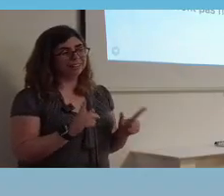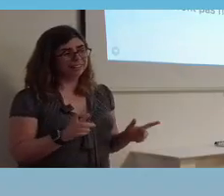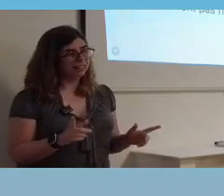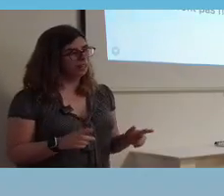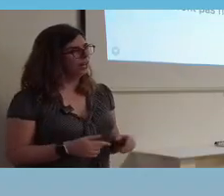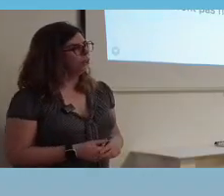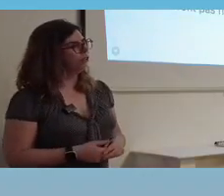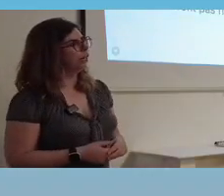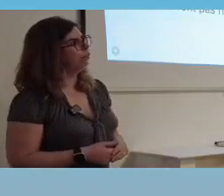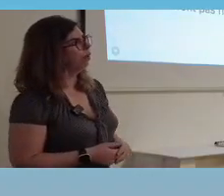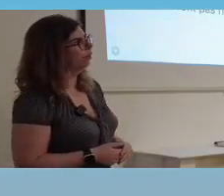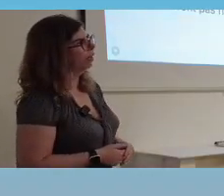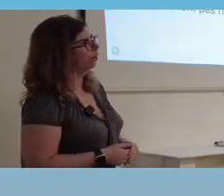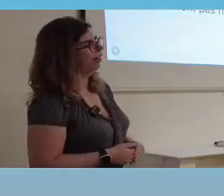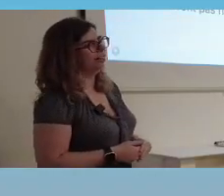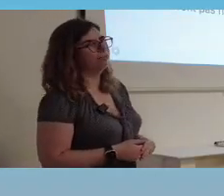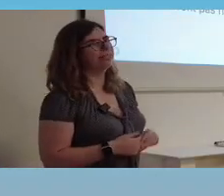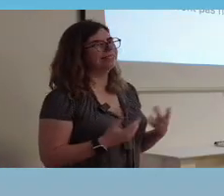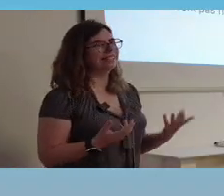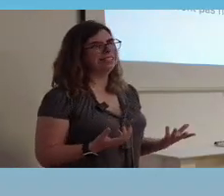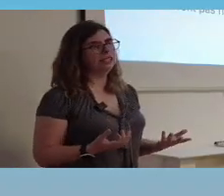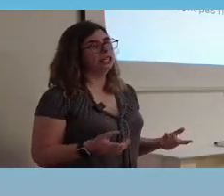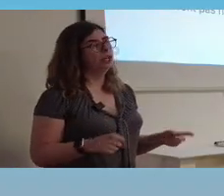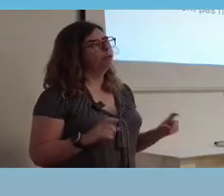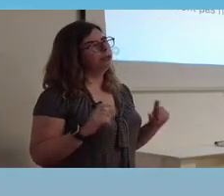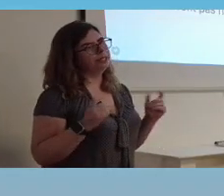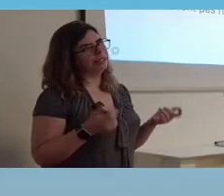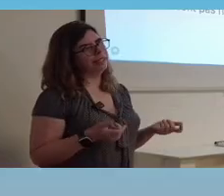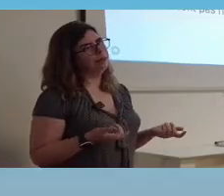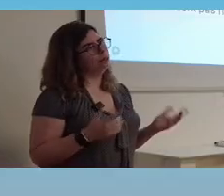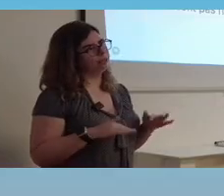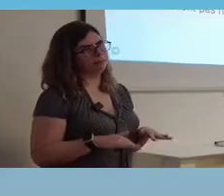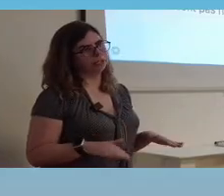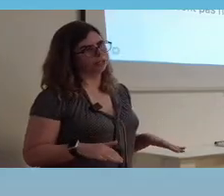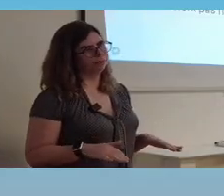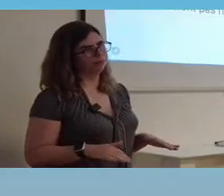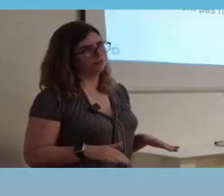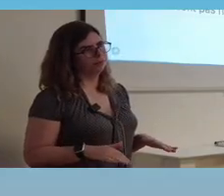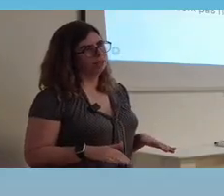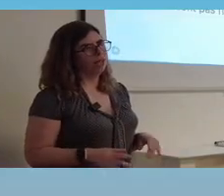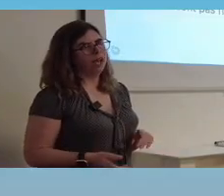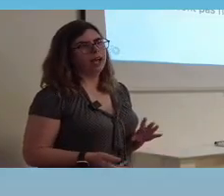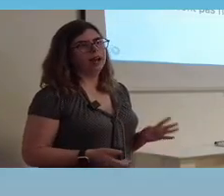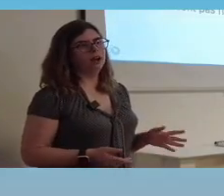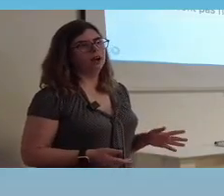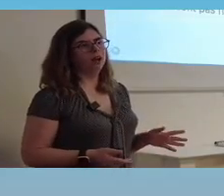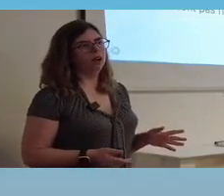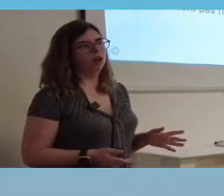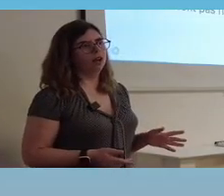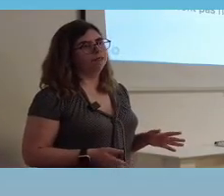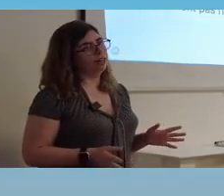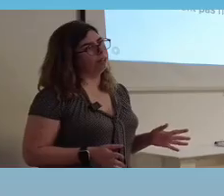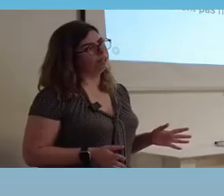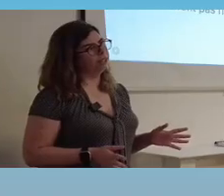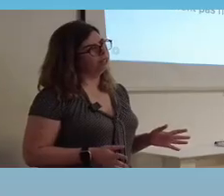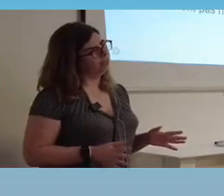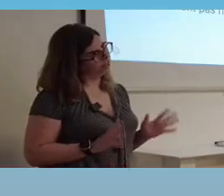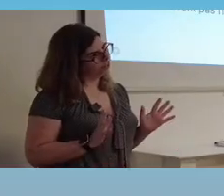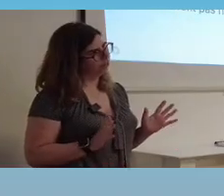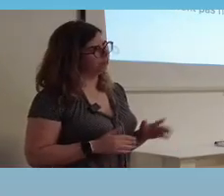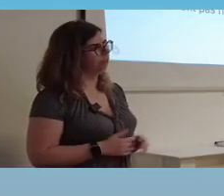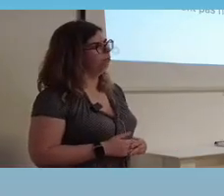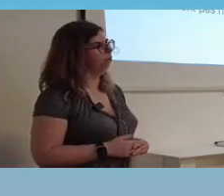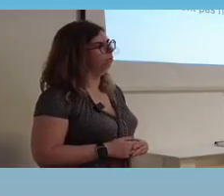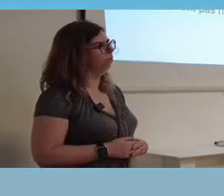veulent rien dire, notamment avec les termes très techniques. Plus c'est technique, moins ça marche. Alors, avec la langue des